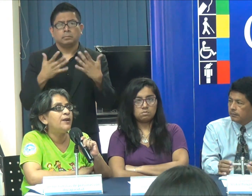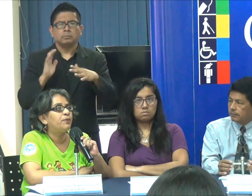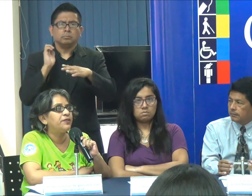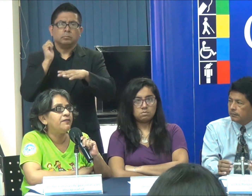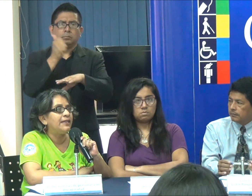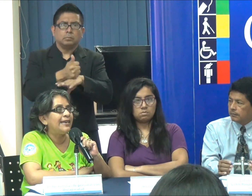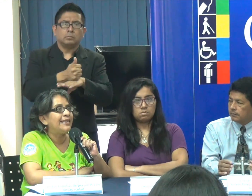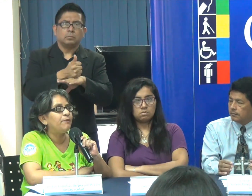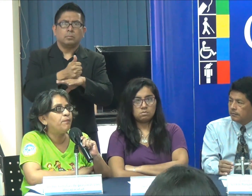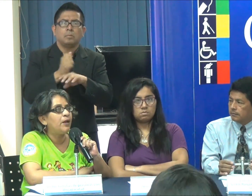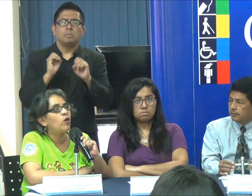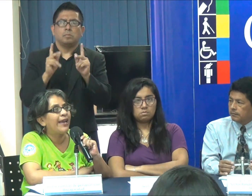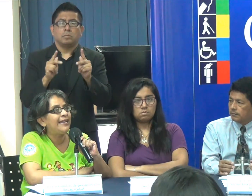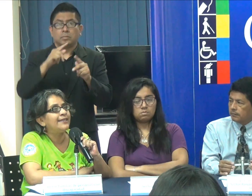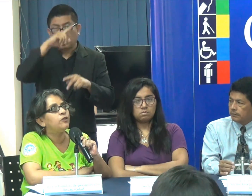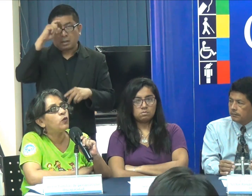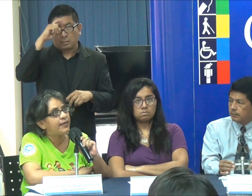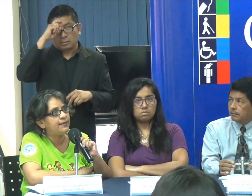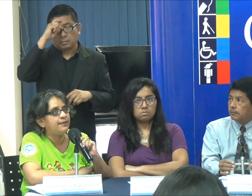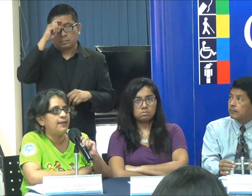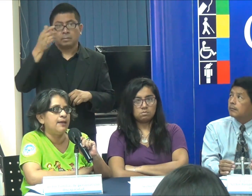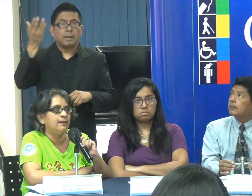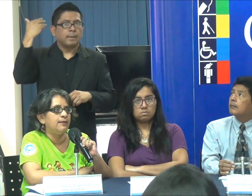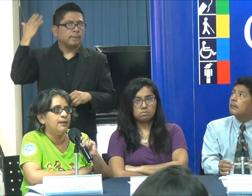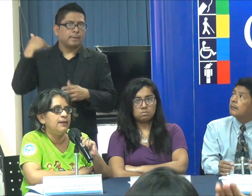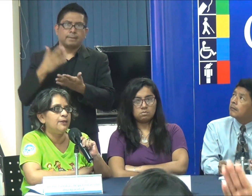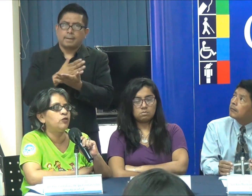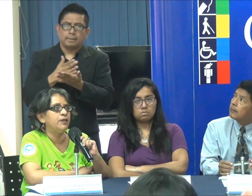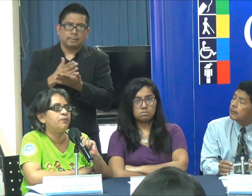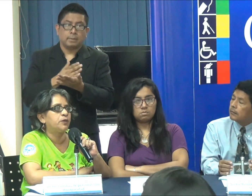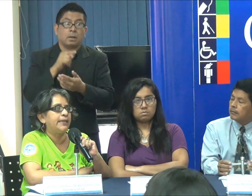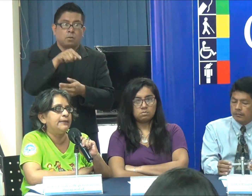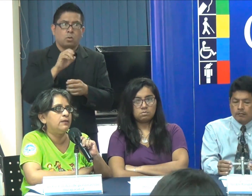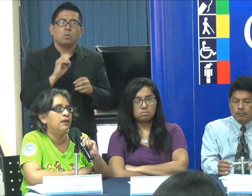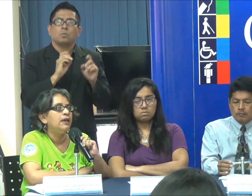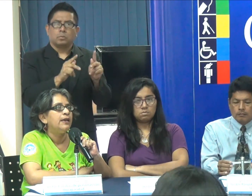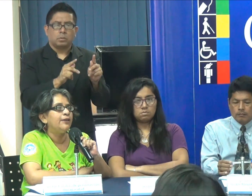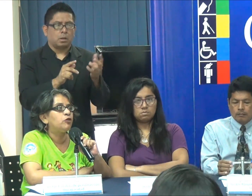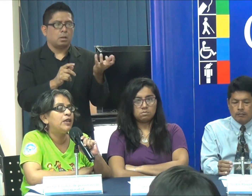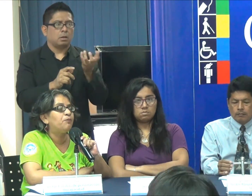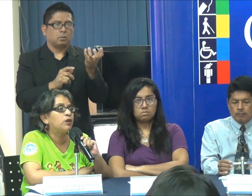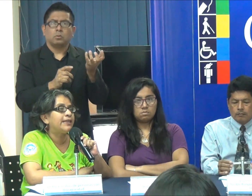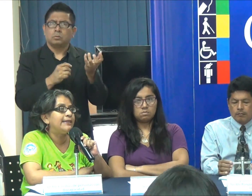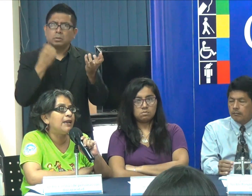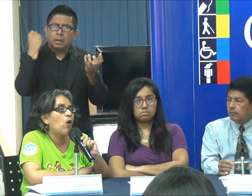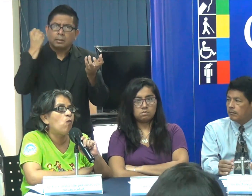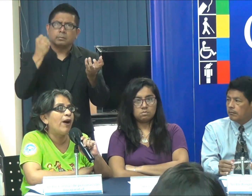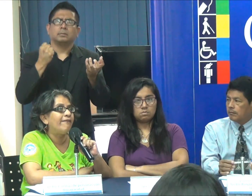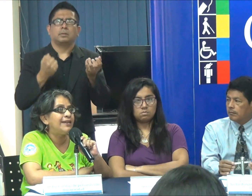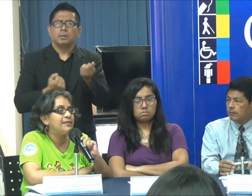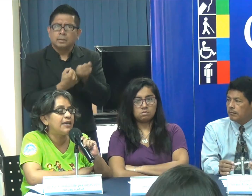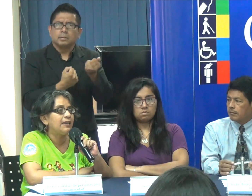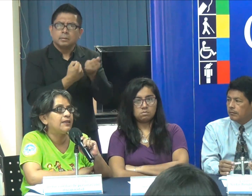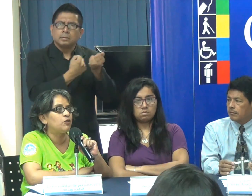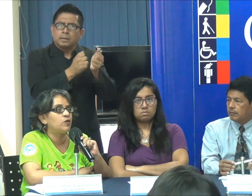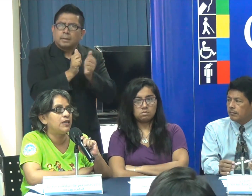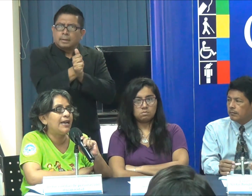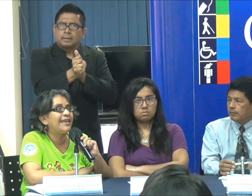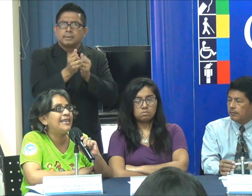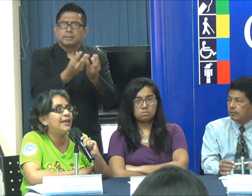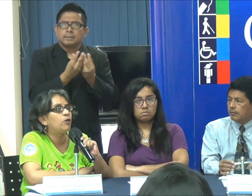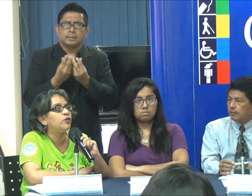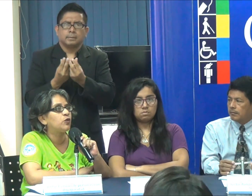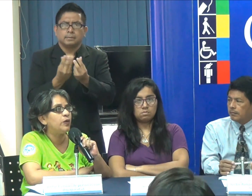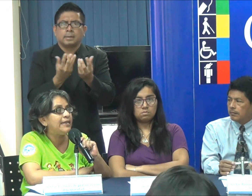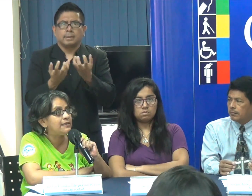construido una posibilidad de empleo que antes no existía, y eso es importante. Eso es importante como avance en esta